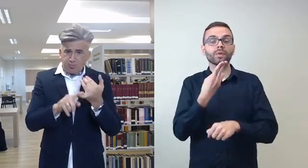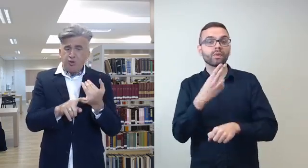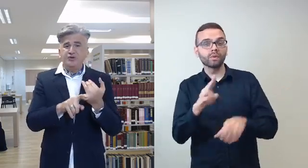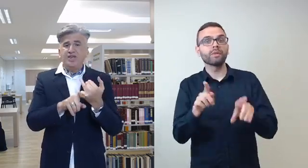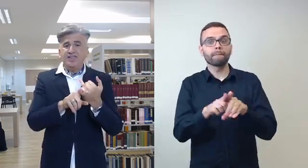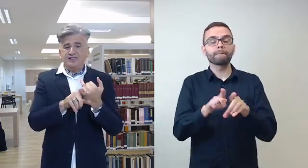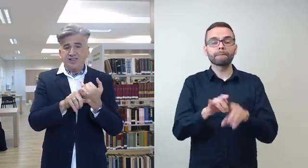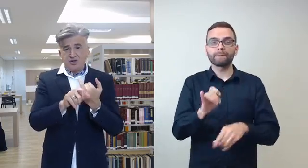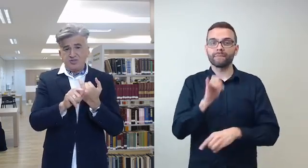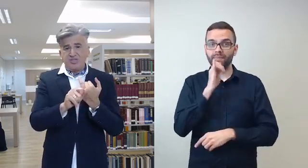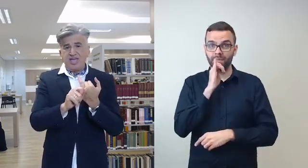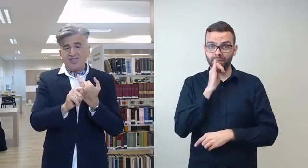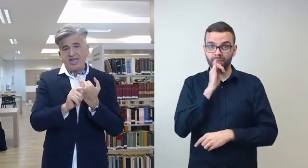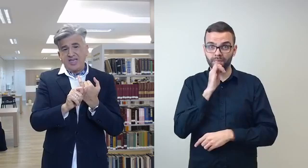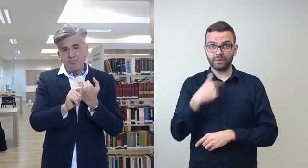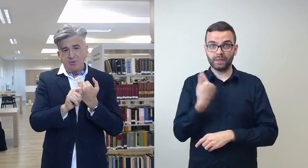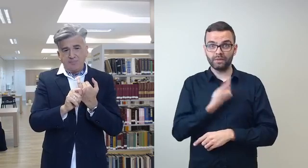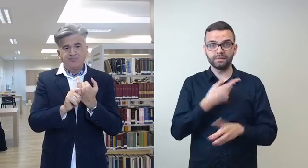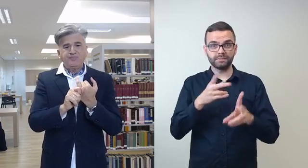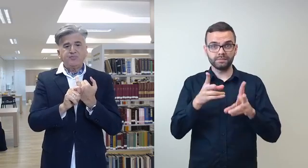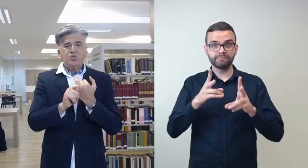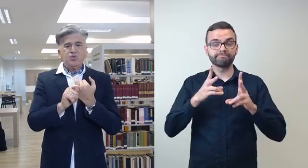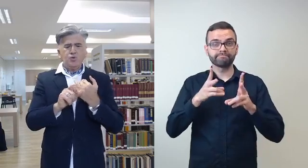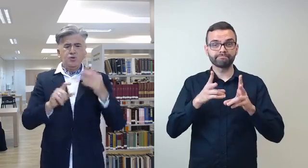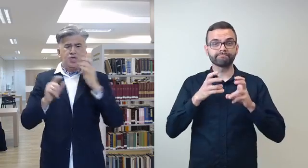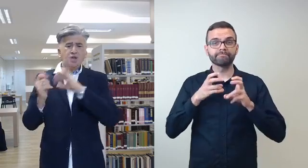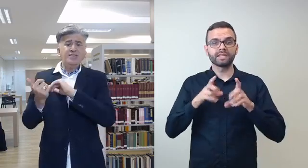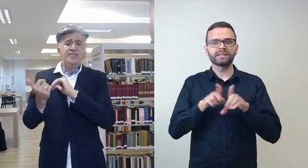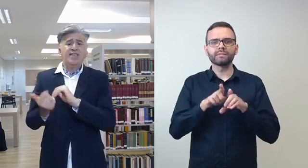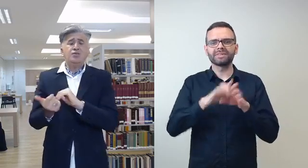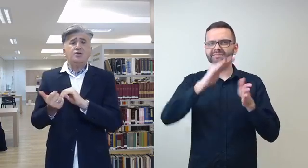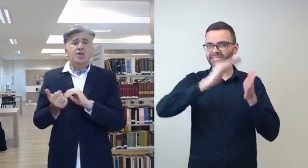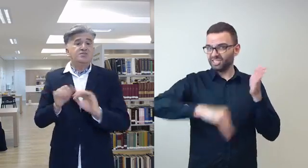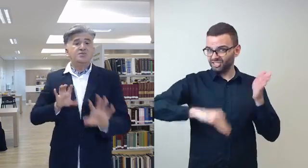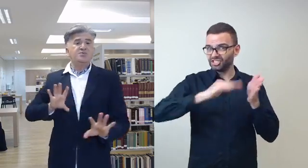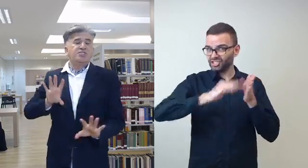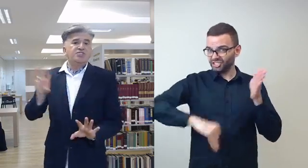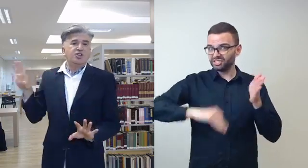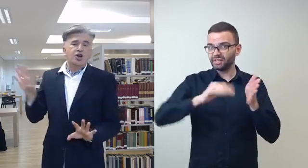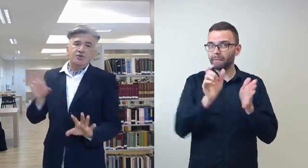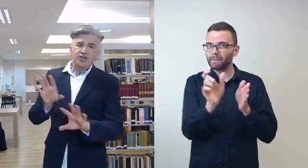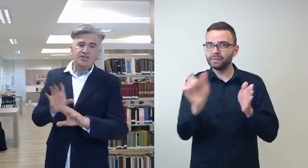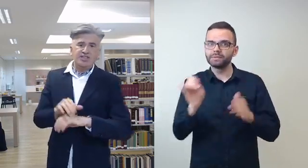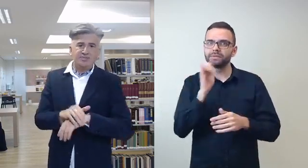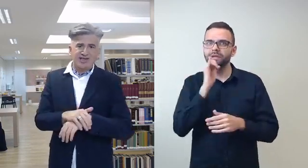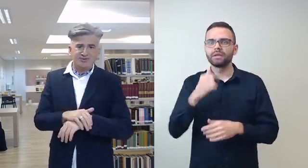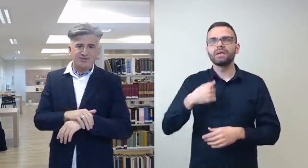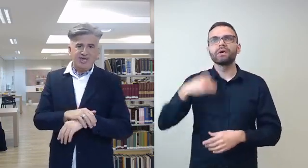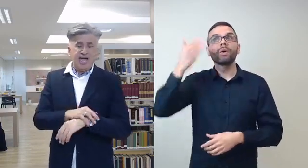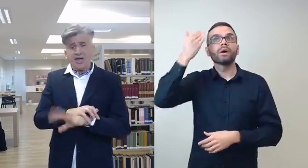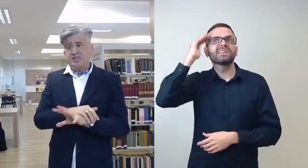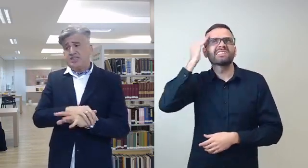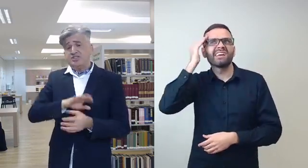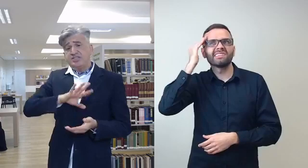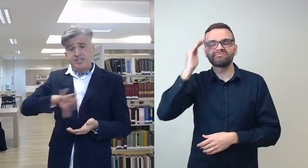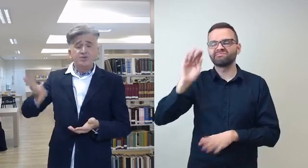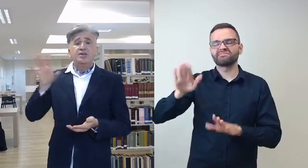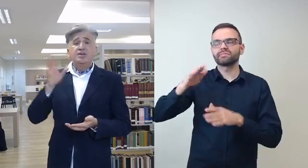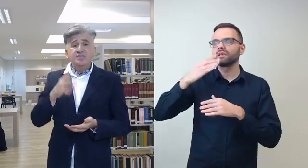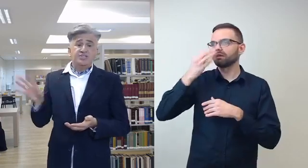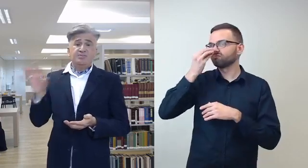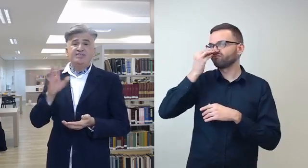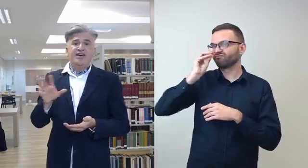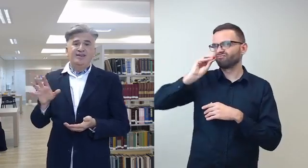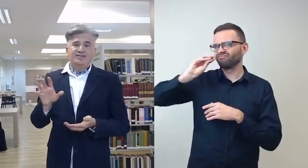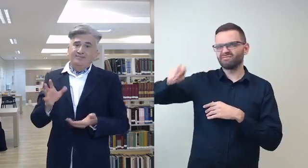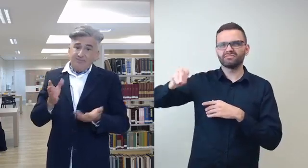Outro ponto aí nesse negócio da hipo. O que eu não entendo, eu simplesmente ignoro e não interpreto. Ah, não entendi, então